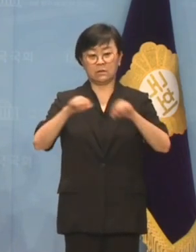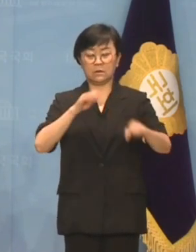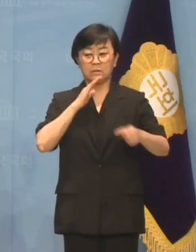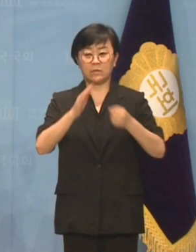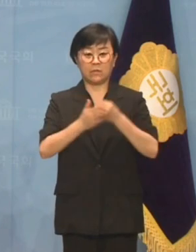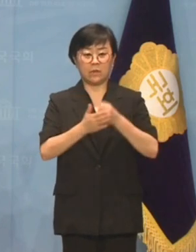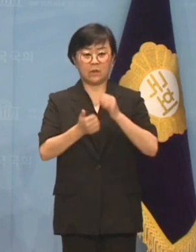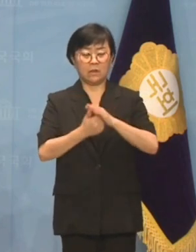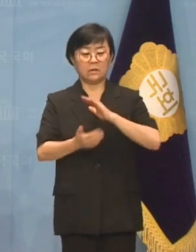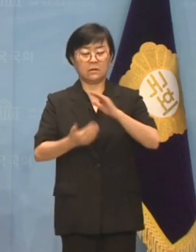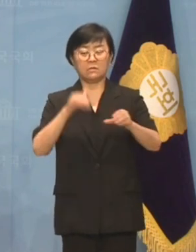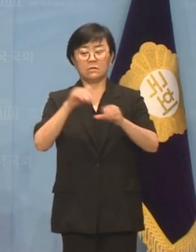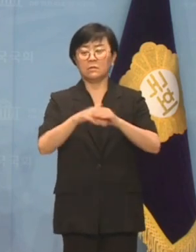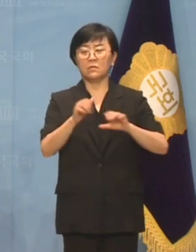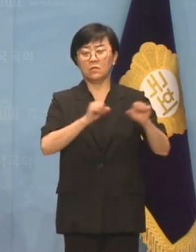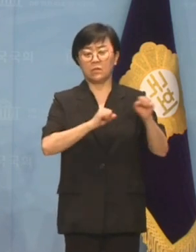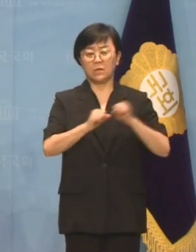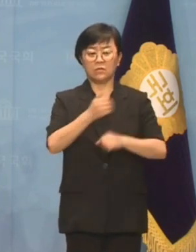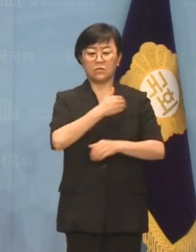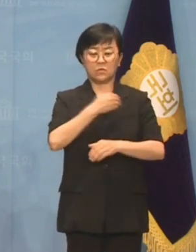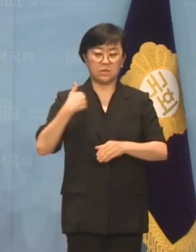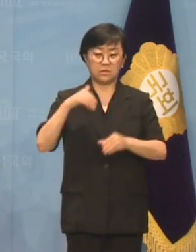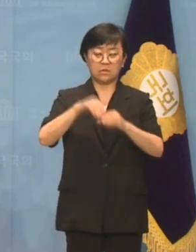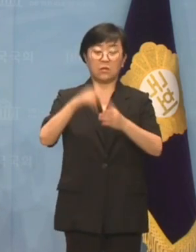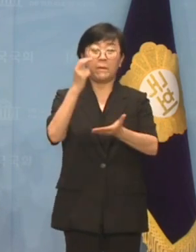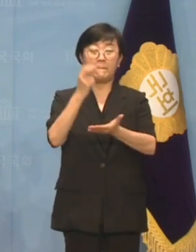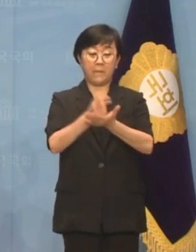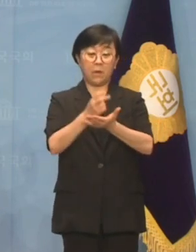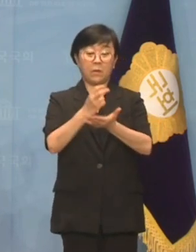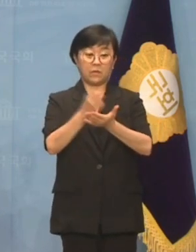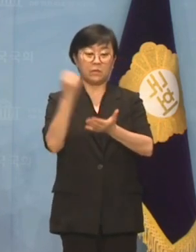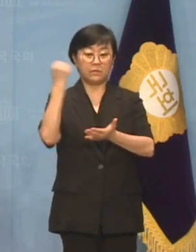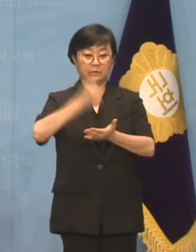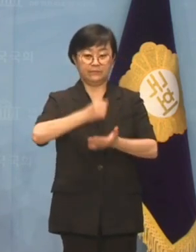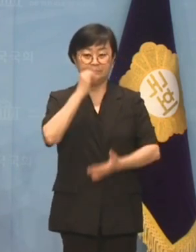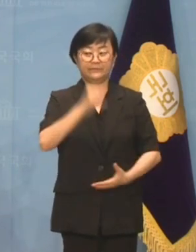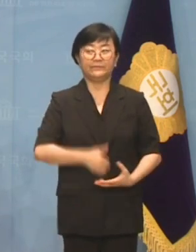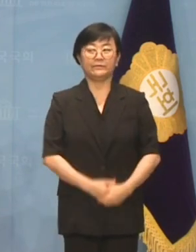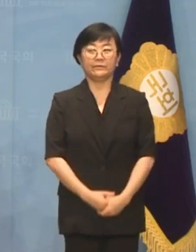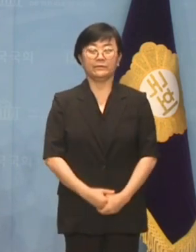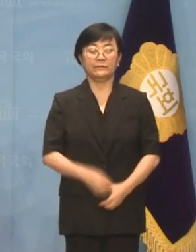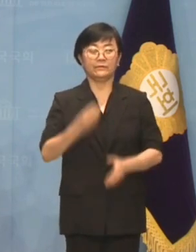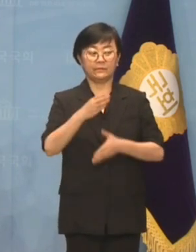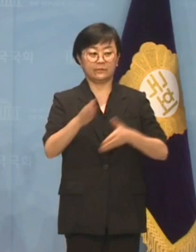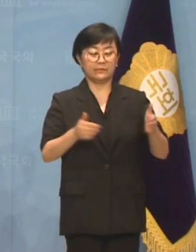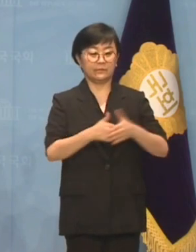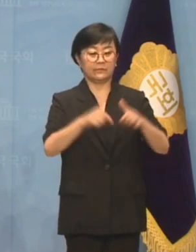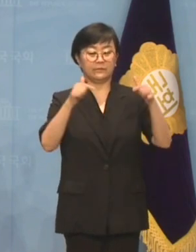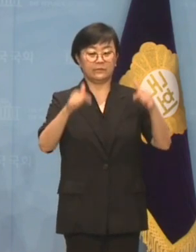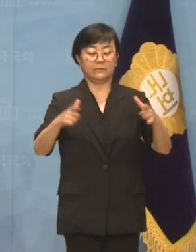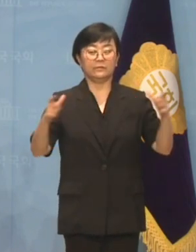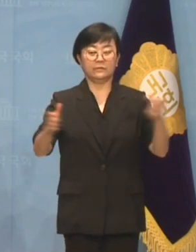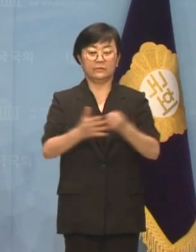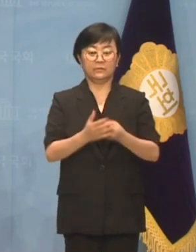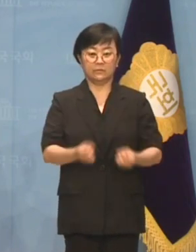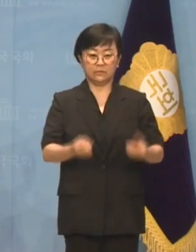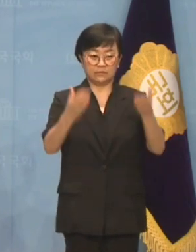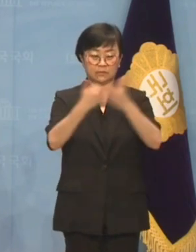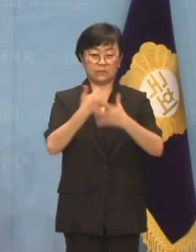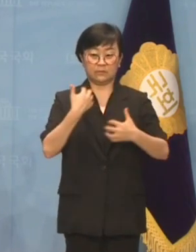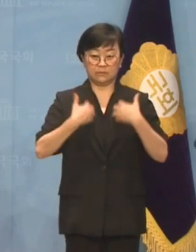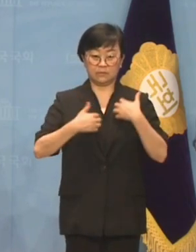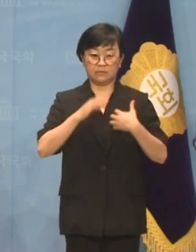행태이자 사전 선거운동으로 충분히 선거법 위반 소지가 있습니다. 경기도 서부권 시민 모두가